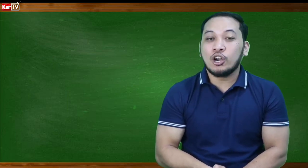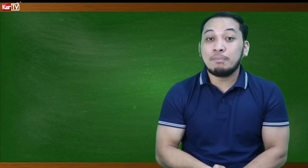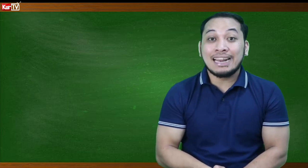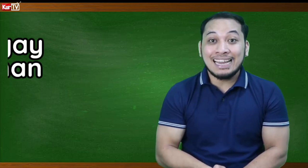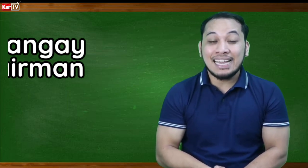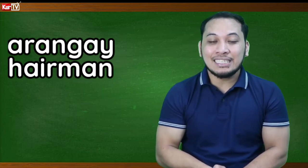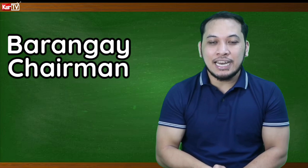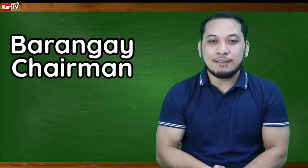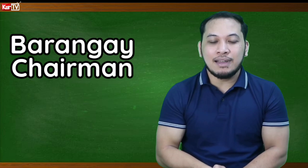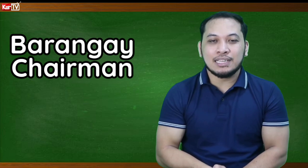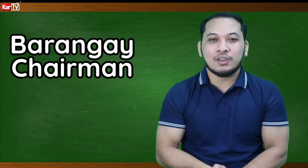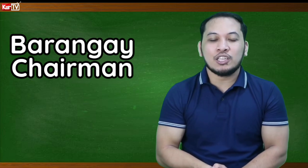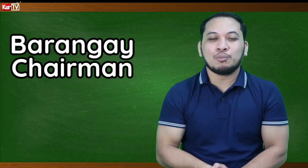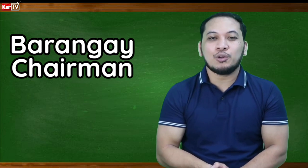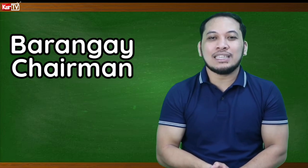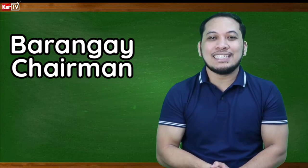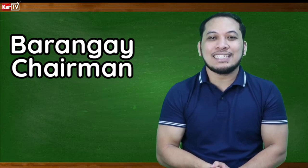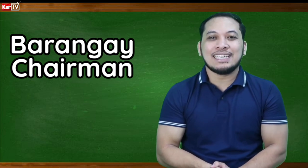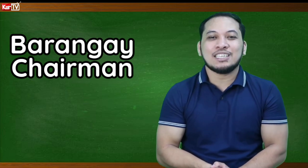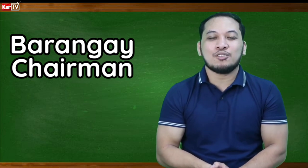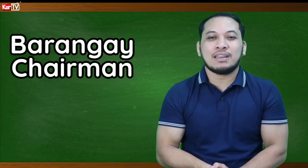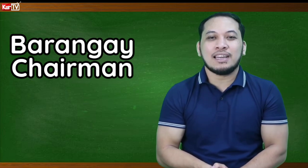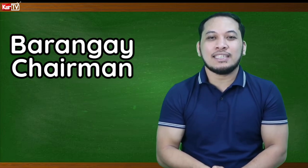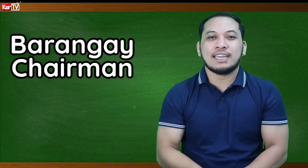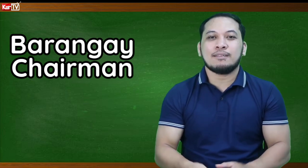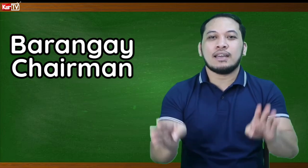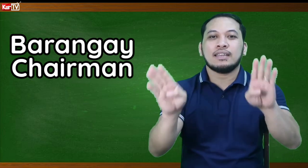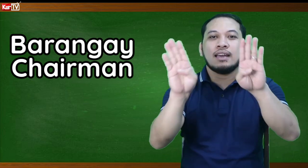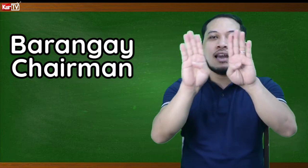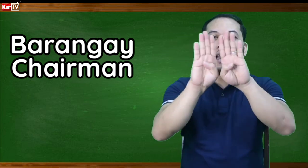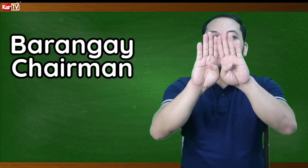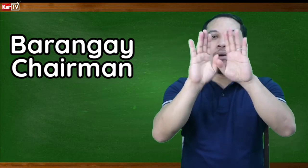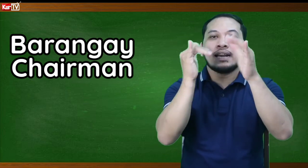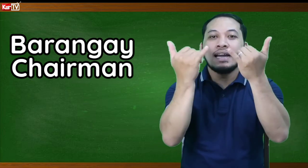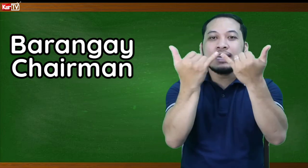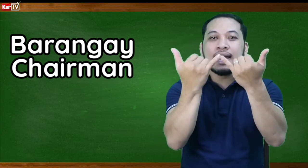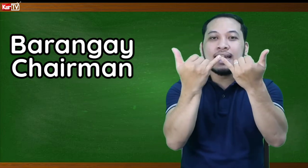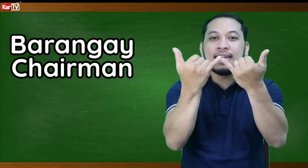Or, Barangay Chairman. So, ganito po natin isesenyes yung Barangay Chairman. Barangay